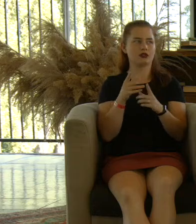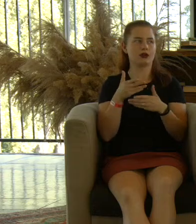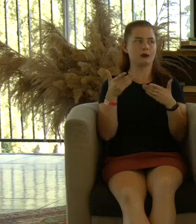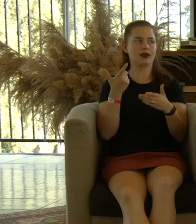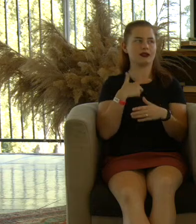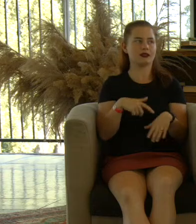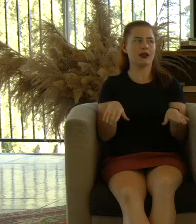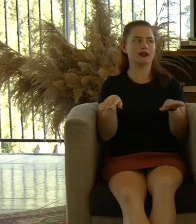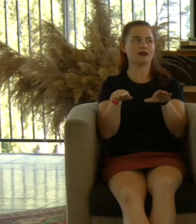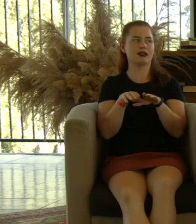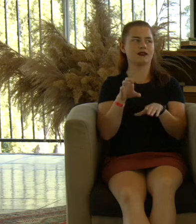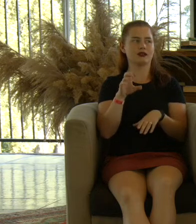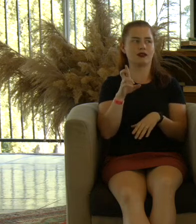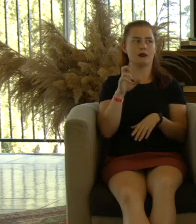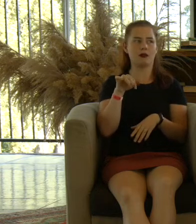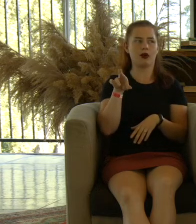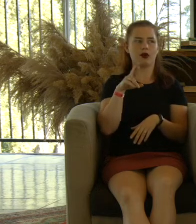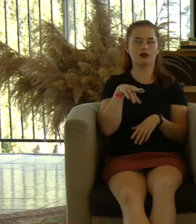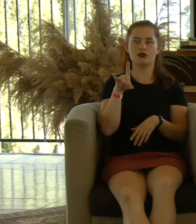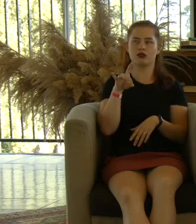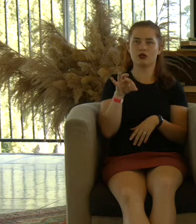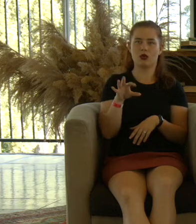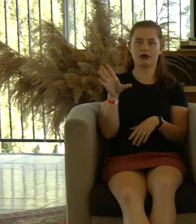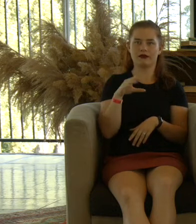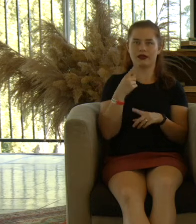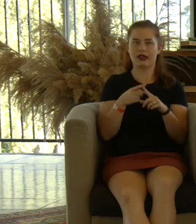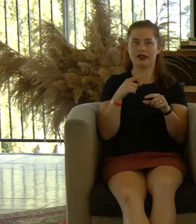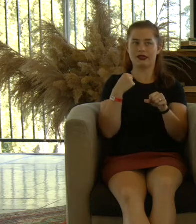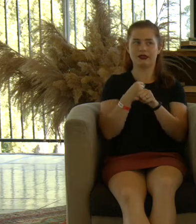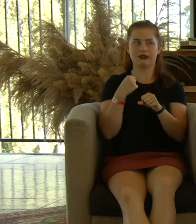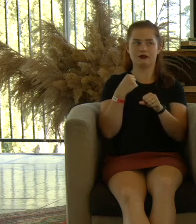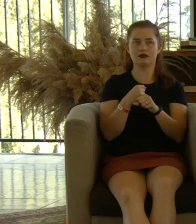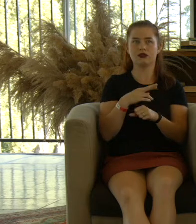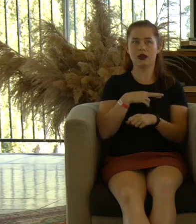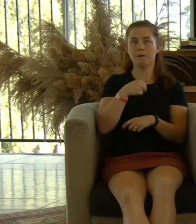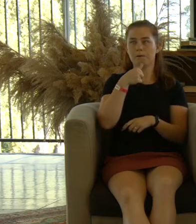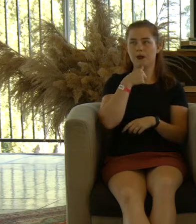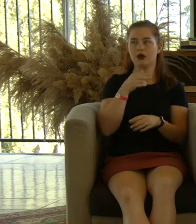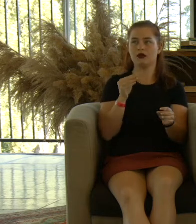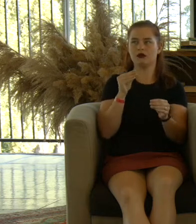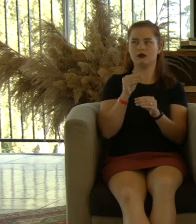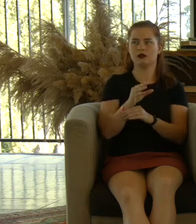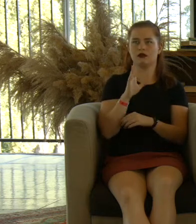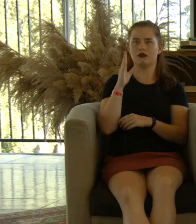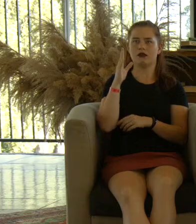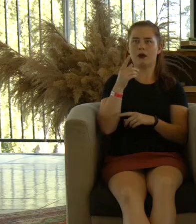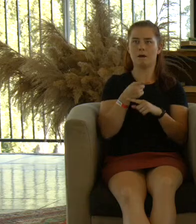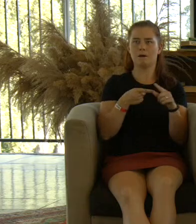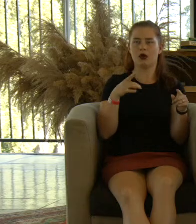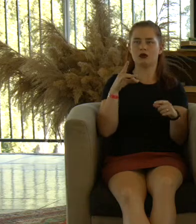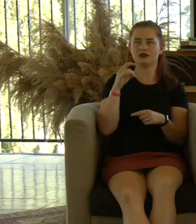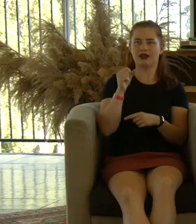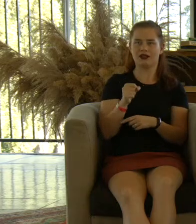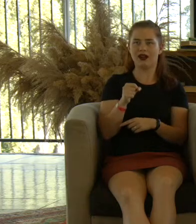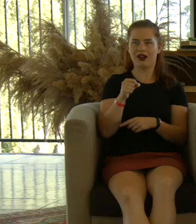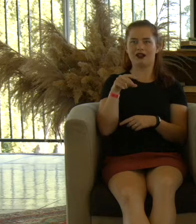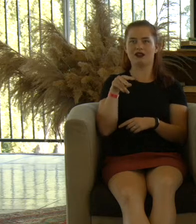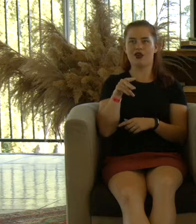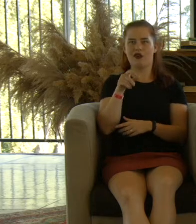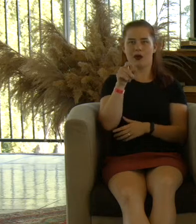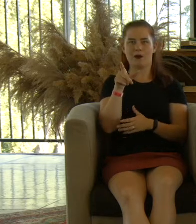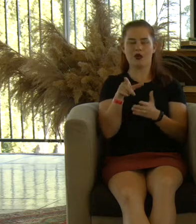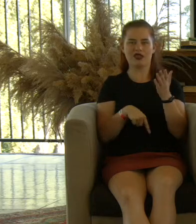с Бордо, и все эти даже малые виноделы, я пробовал, мало того, что они это наливают потом в 1,5-литровой бутылке от Моршинской, спасибо, что до этого